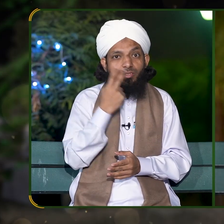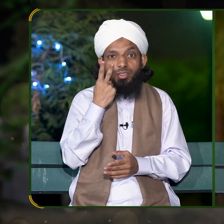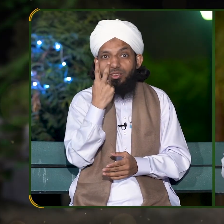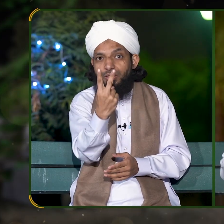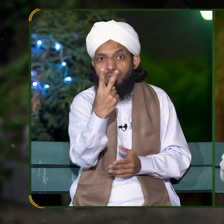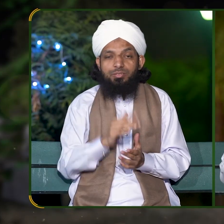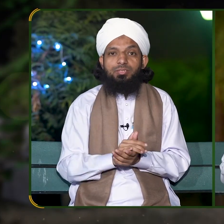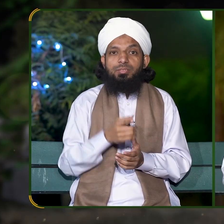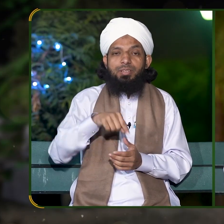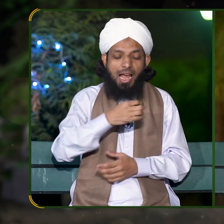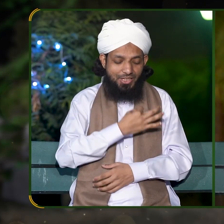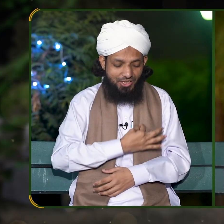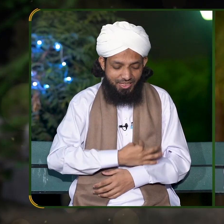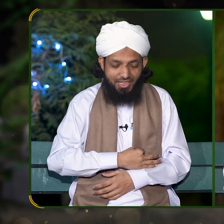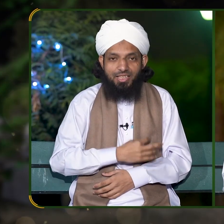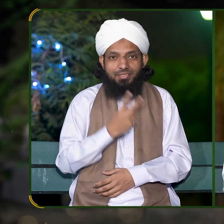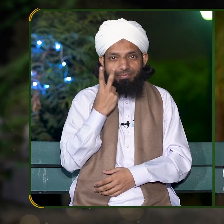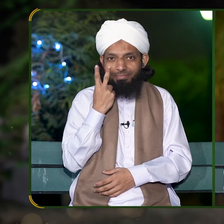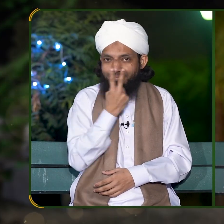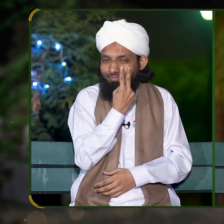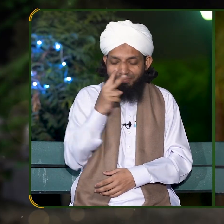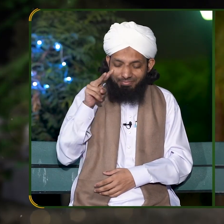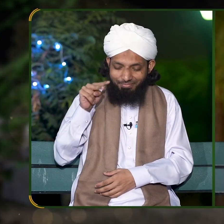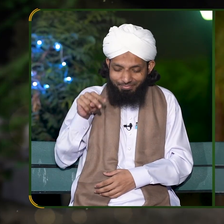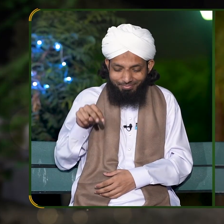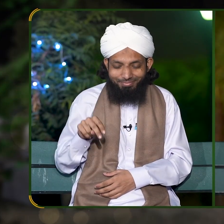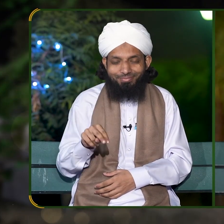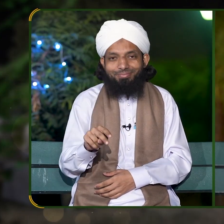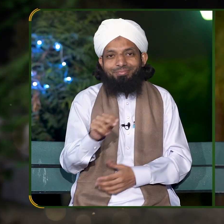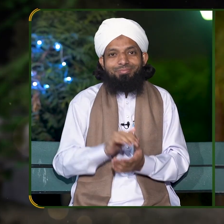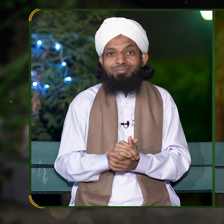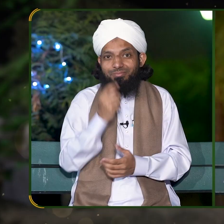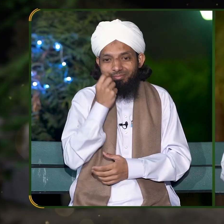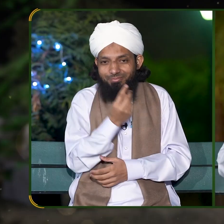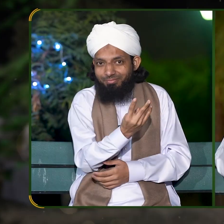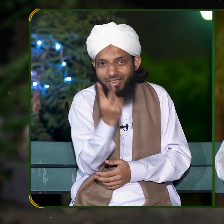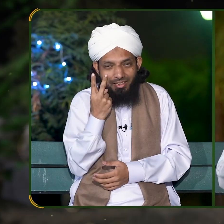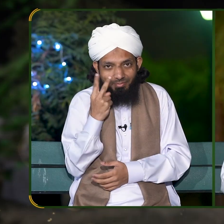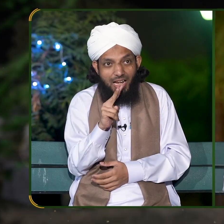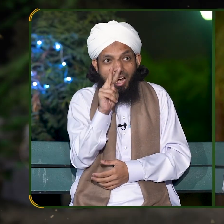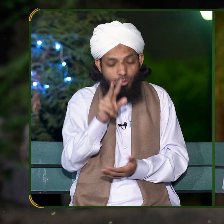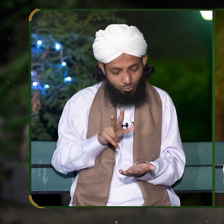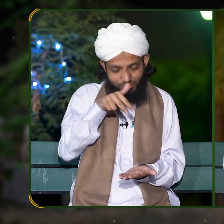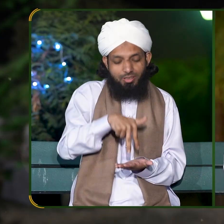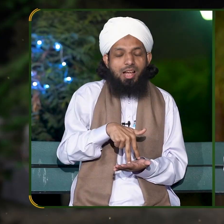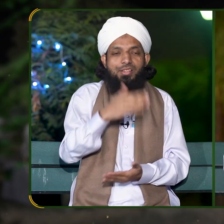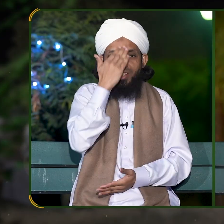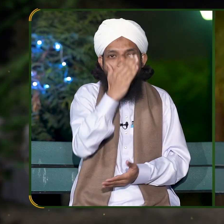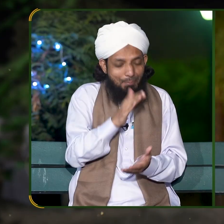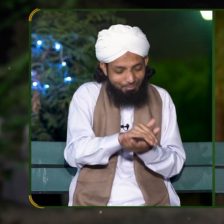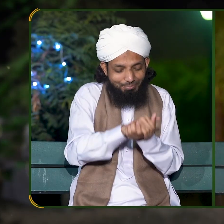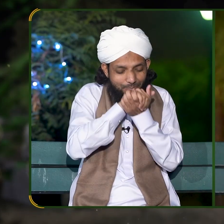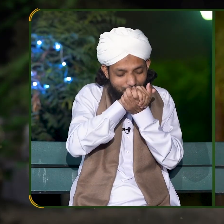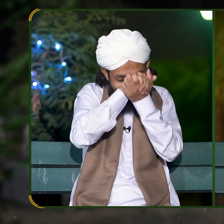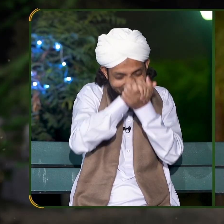گے جو عاجزی کے ساتھ نگاہیں جھکائے ہوئے چل رہے ہوتے ہیں، لوگ انہیں اٹھ کر سلام کرتے ہیں، ان کے ہاتھوں کو